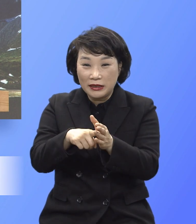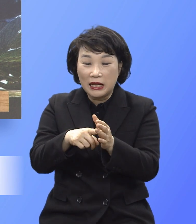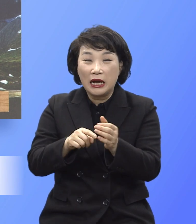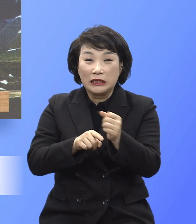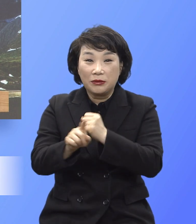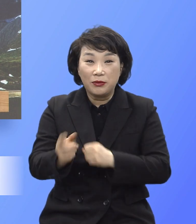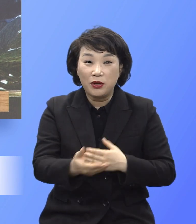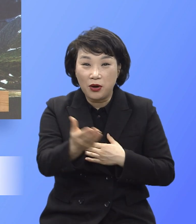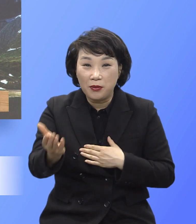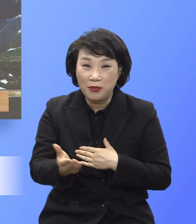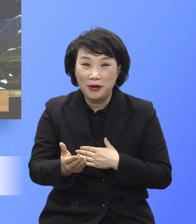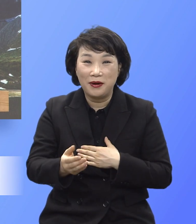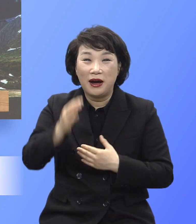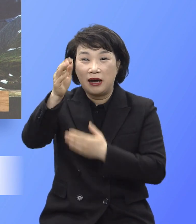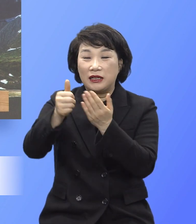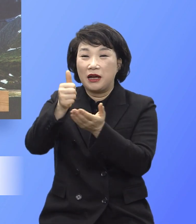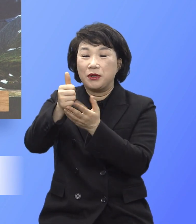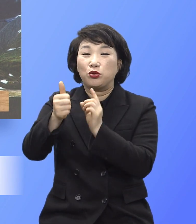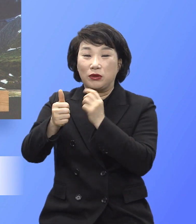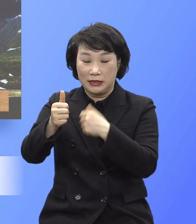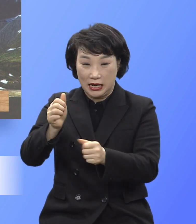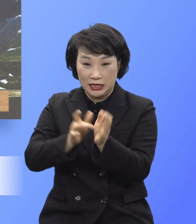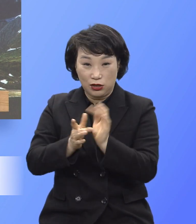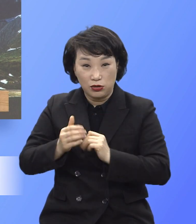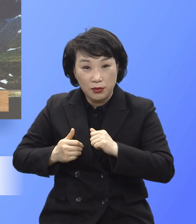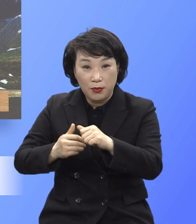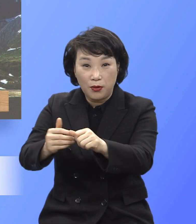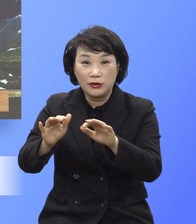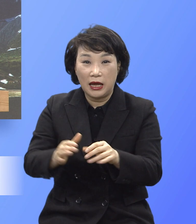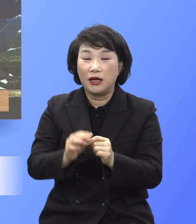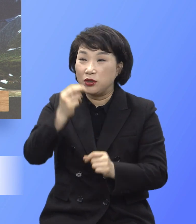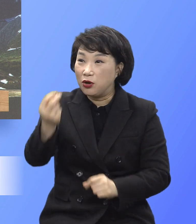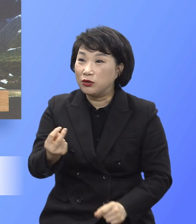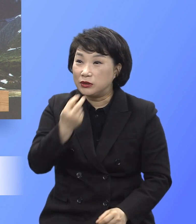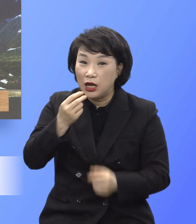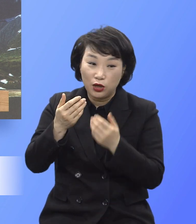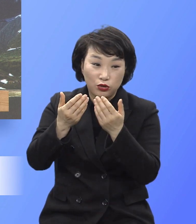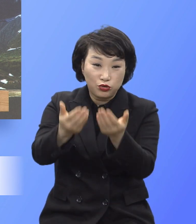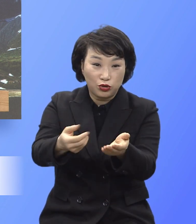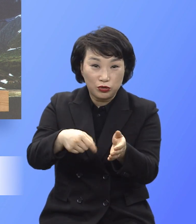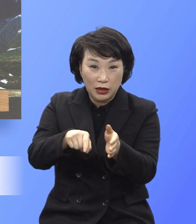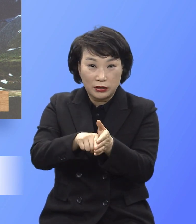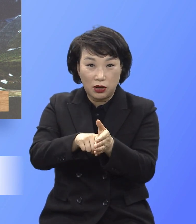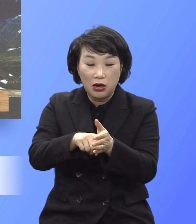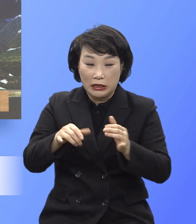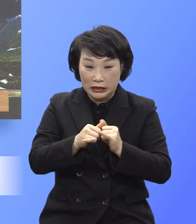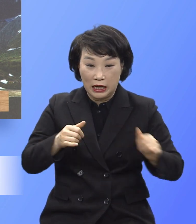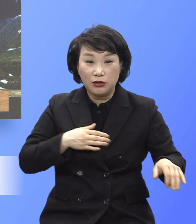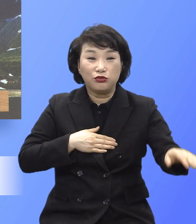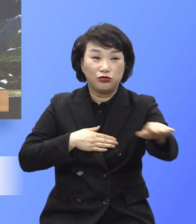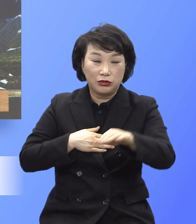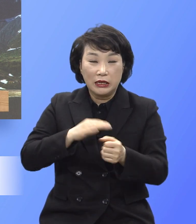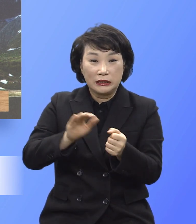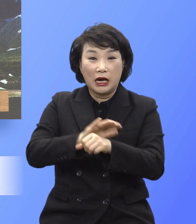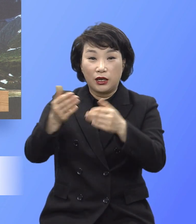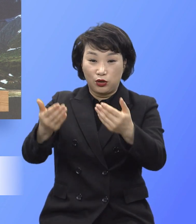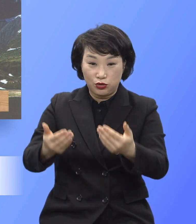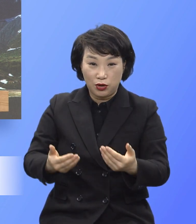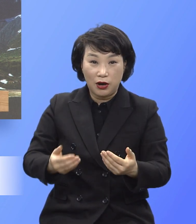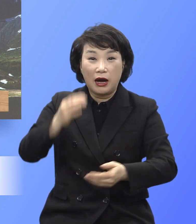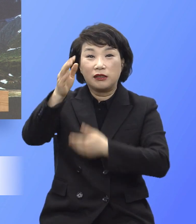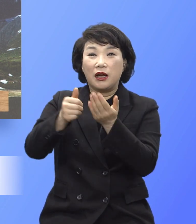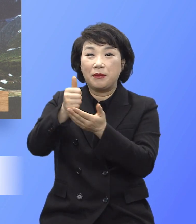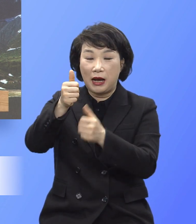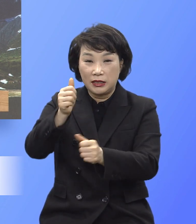말은 하나님께서 독생자를 통해서 영생을 주시려고 인간을 사랑하신